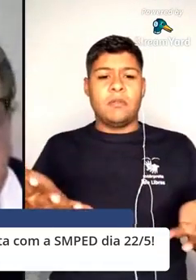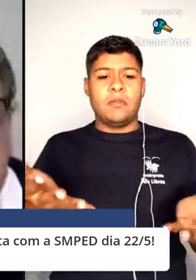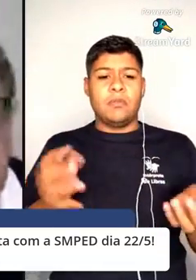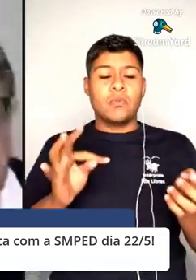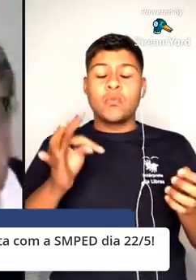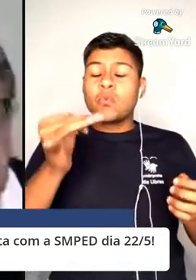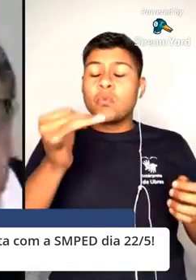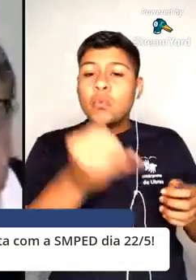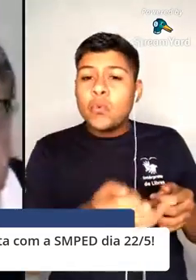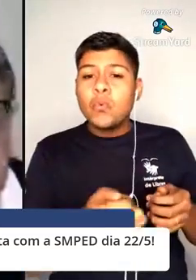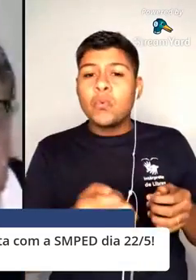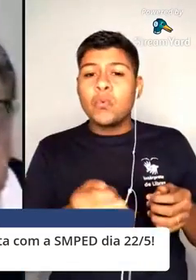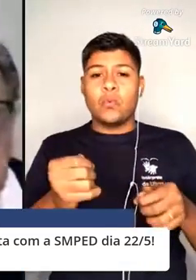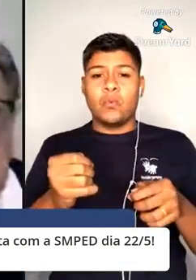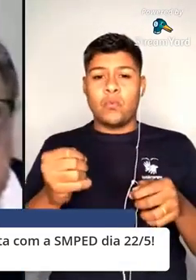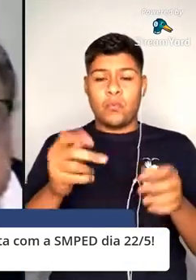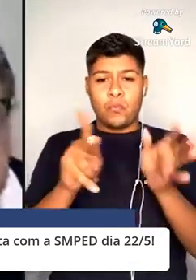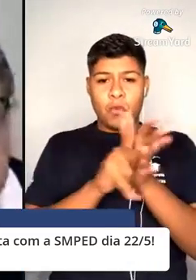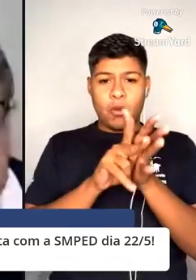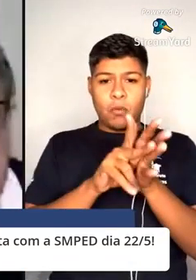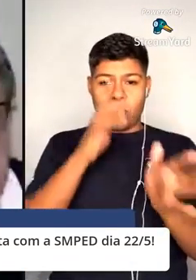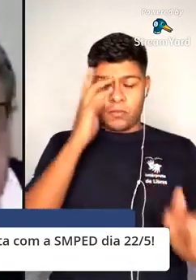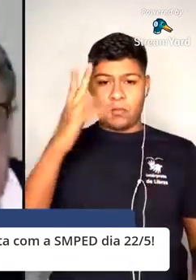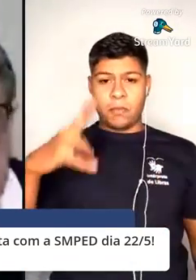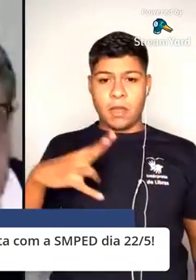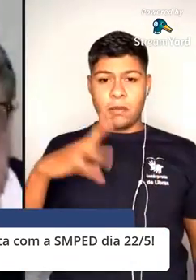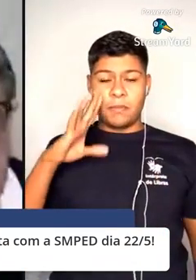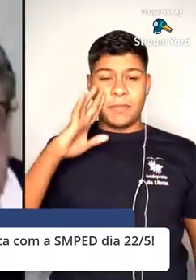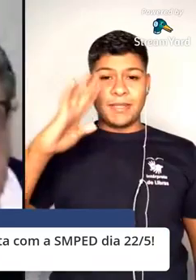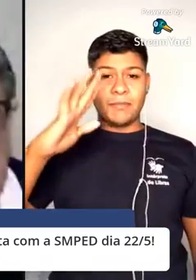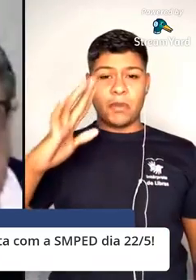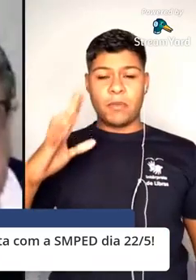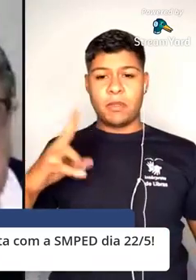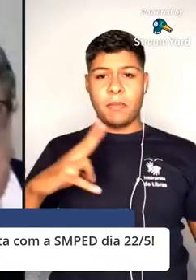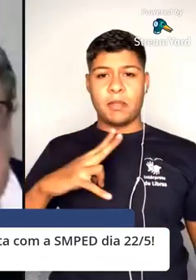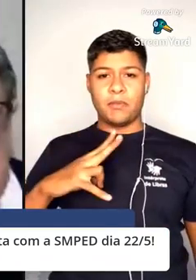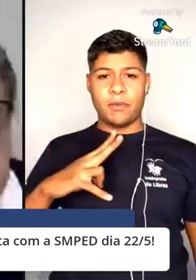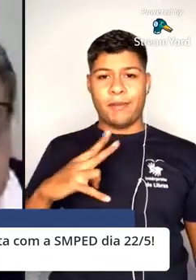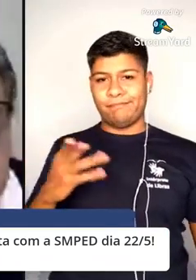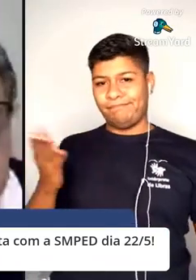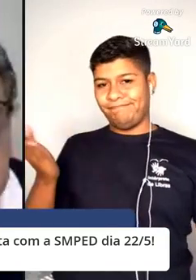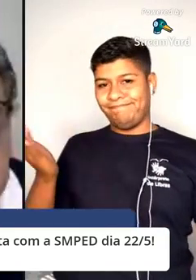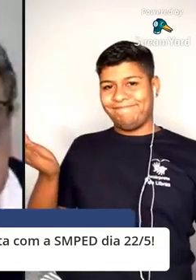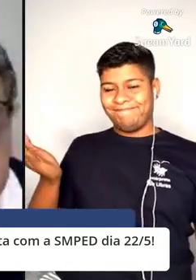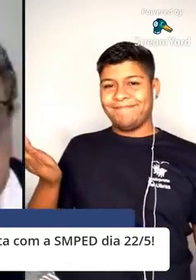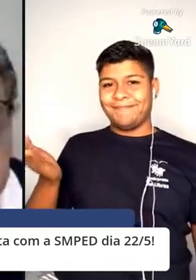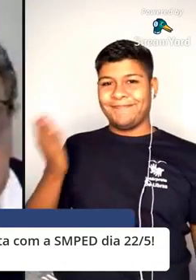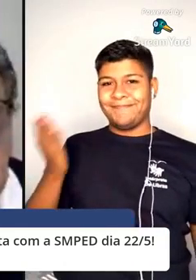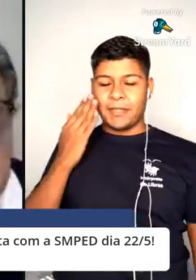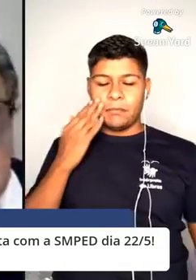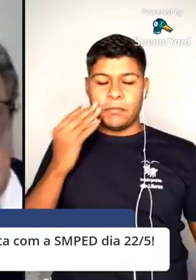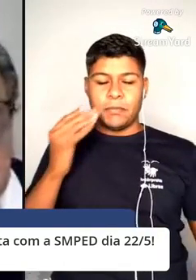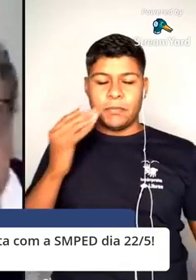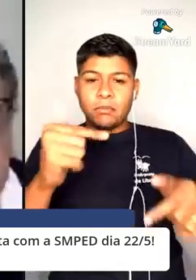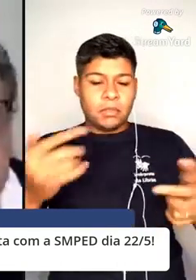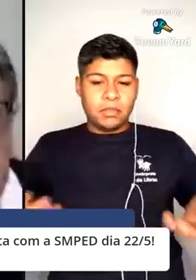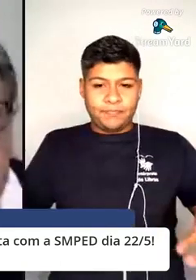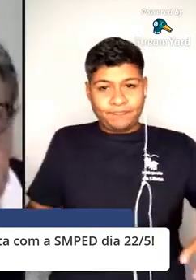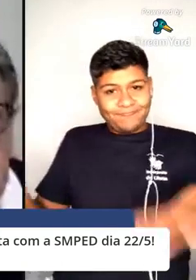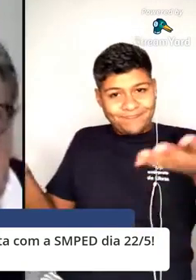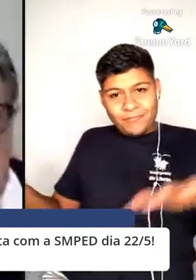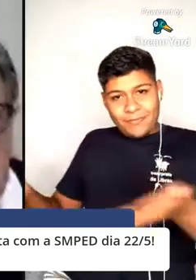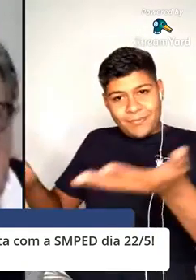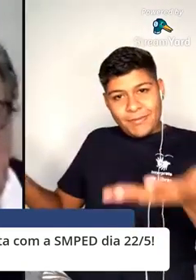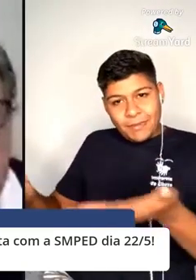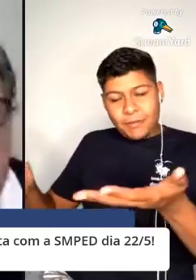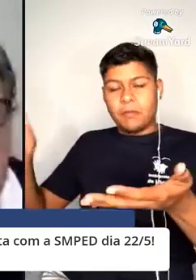programa faz parte de clínicas médicas, principalmente particulares. Nós não temos um programa de estimulação precoce hoje implantado